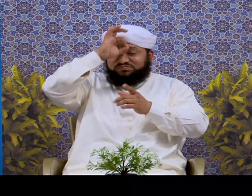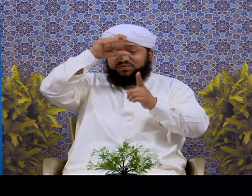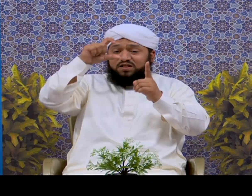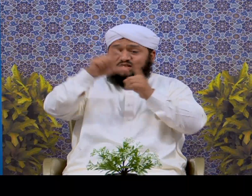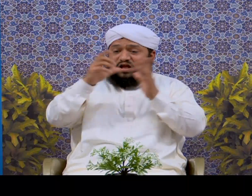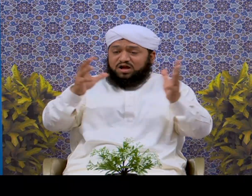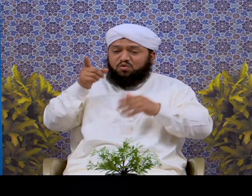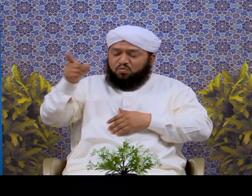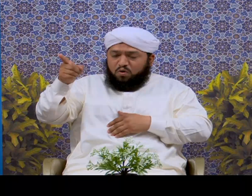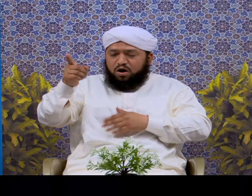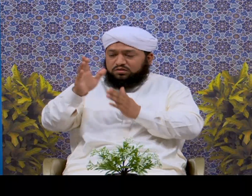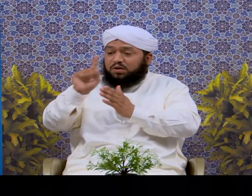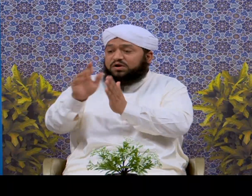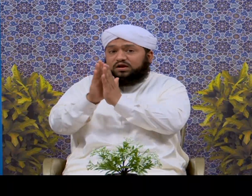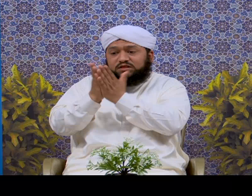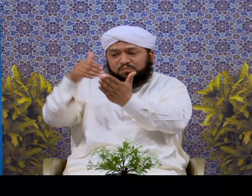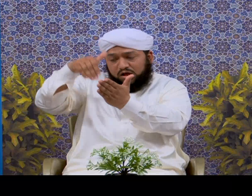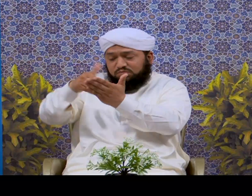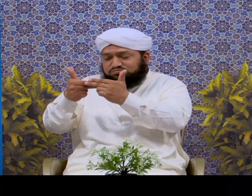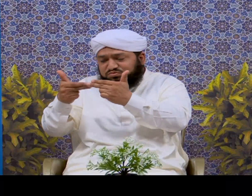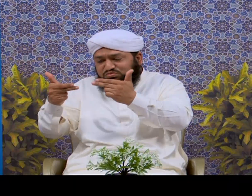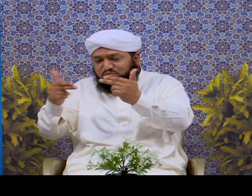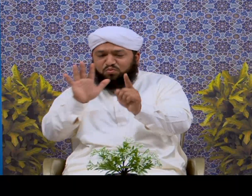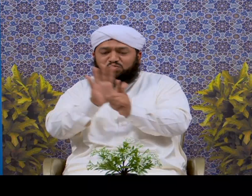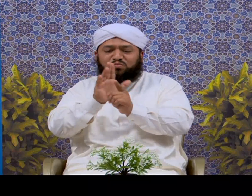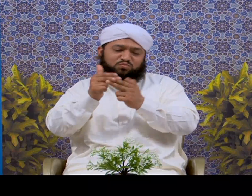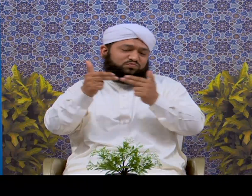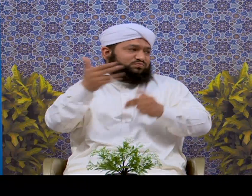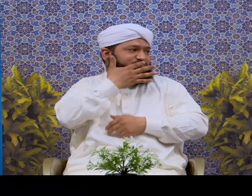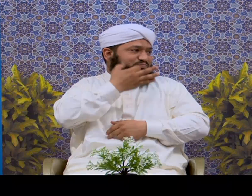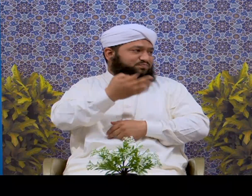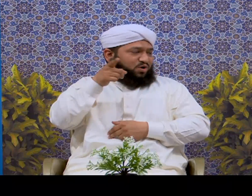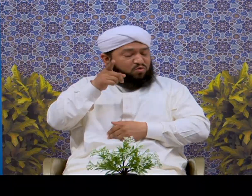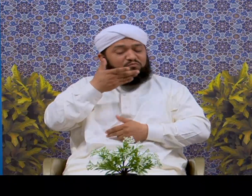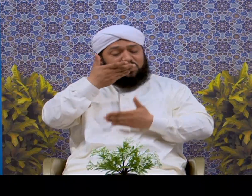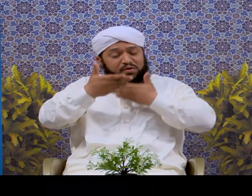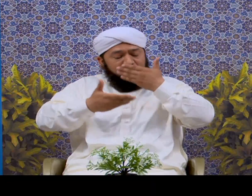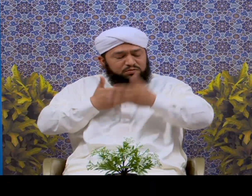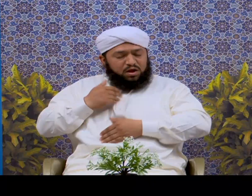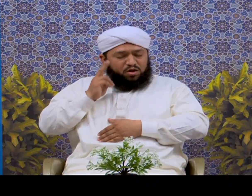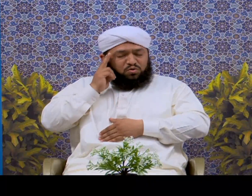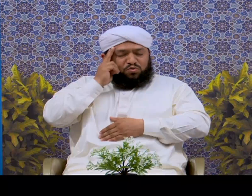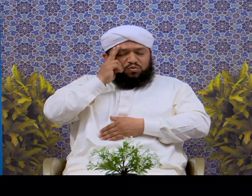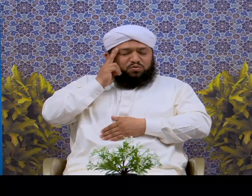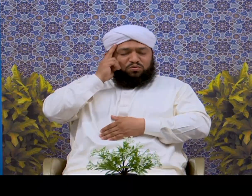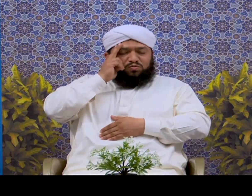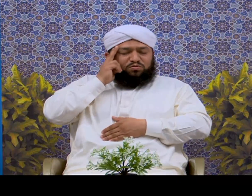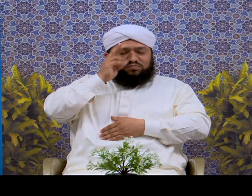ایک مختصر سی نصیحت ذکر فرمائی ہے۔ فرماتے ہیں مجھے خواب میں سرکار علی وقار صلی اللہ علیہ